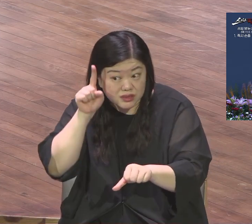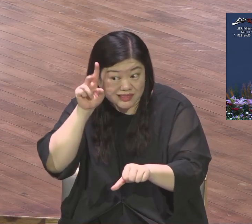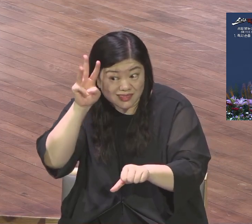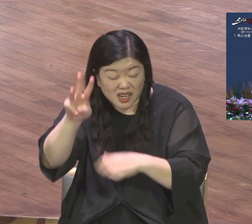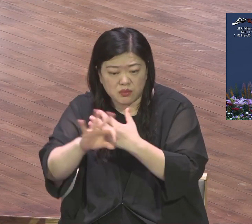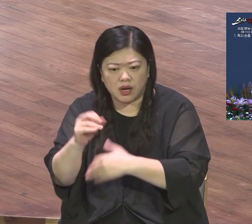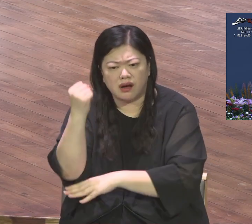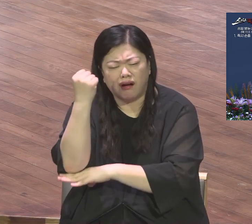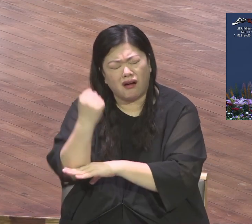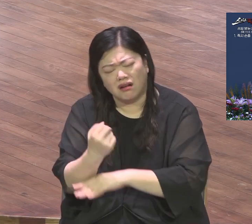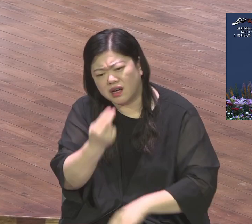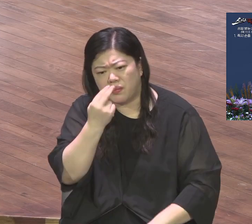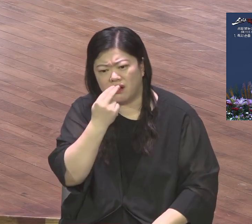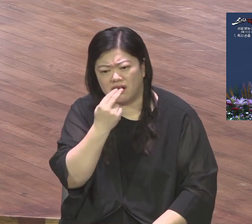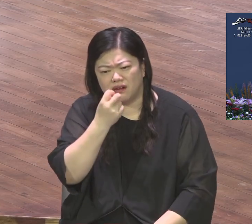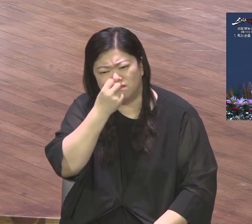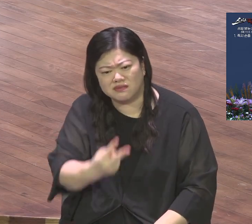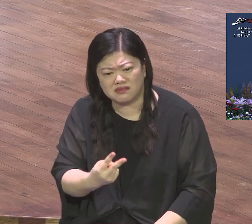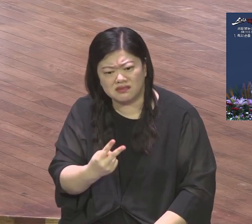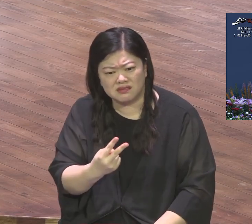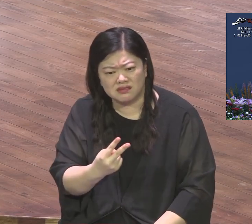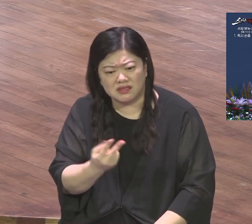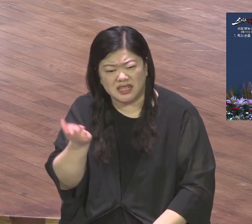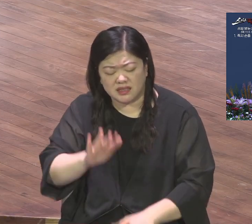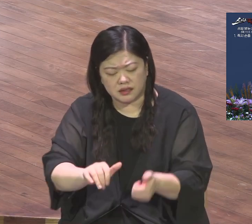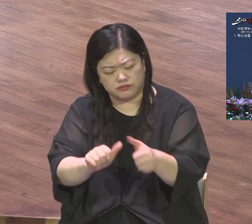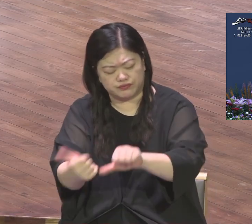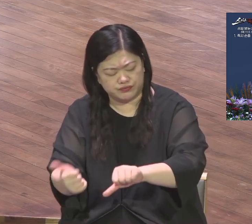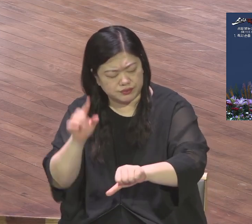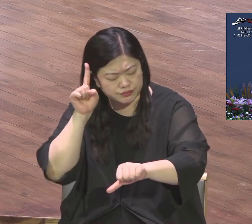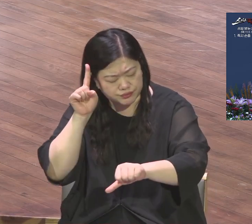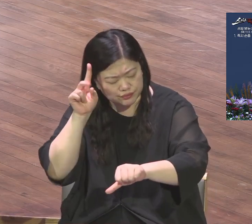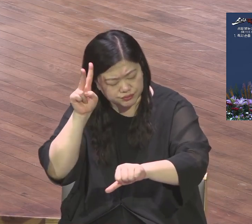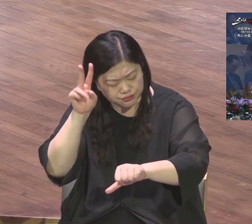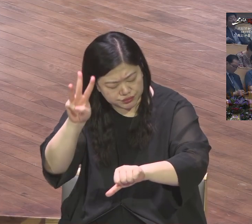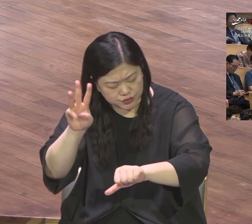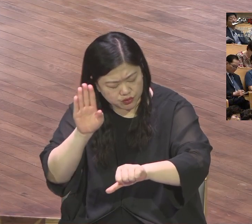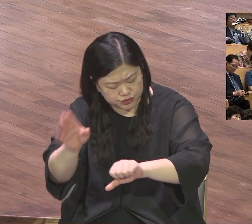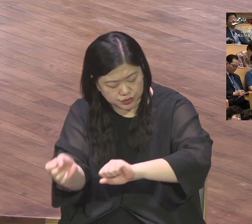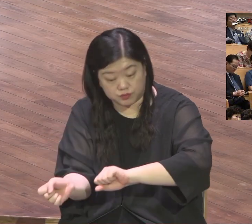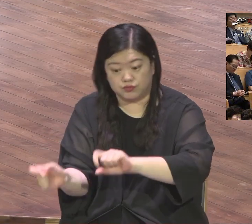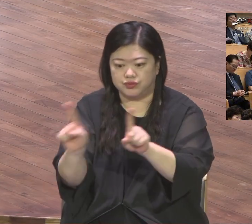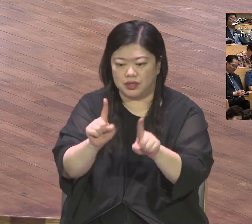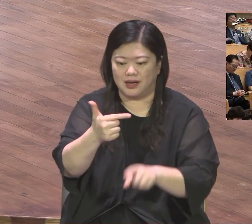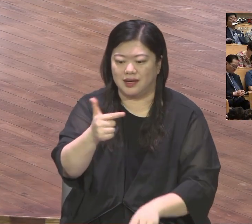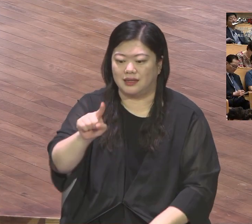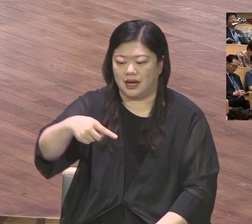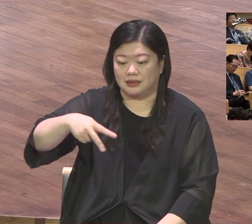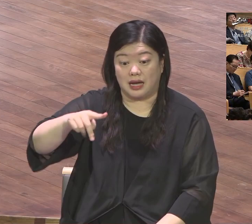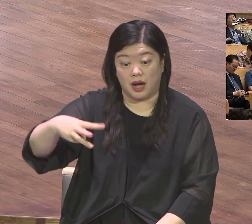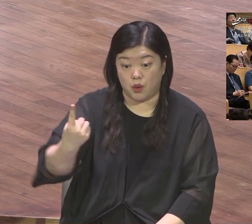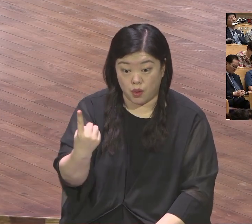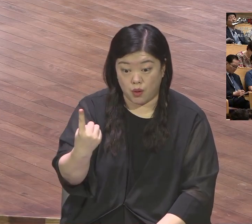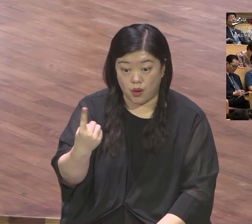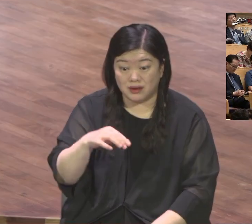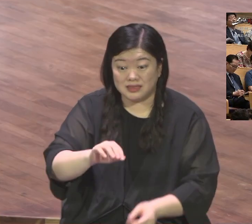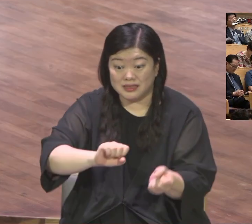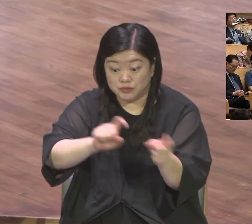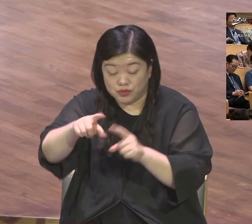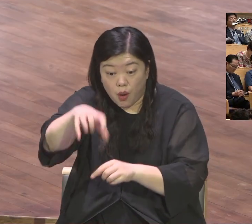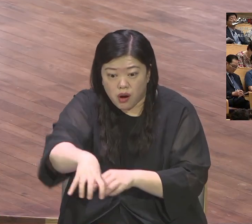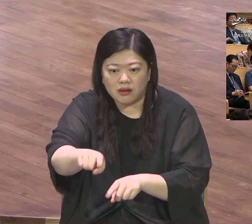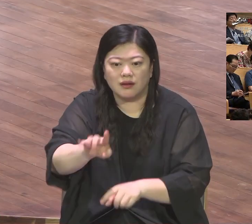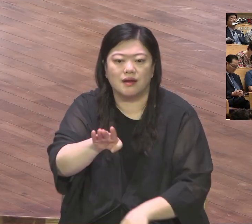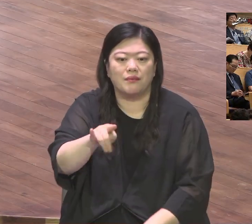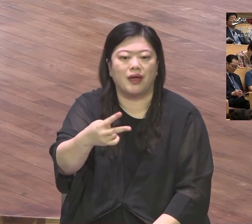그러니까 여기서 뭘 봐야 됩니까? 부활의 주인은 예수님이시다. 그걸 보여준 거예요. 그래서